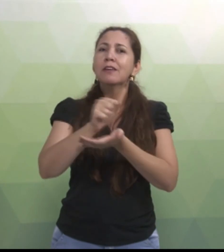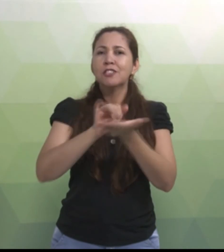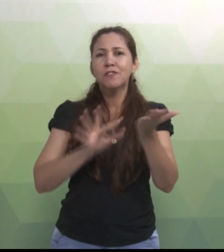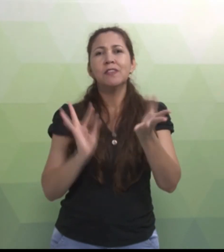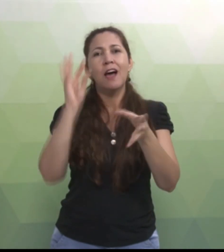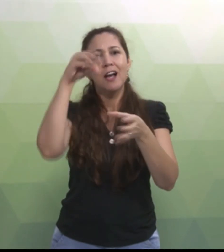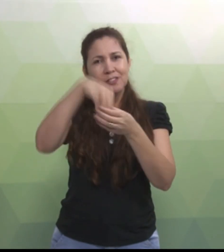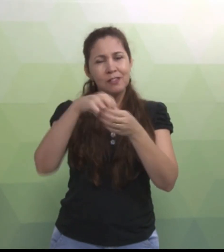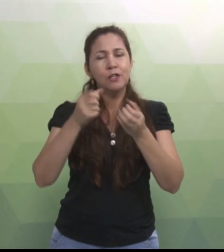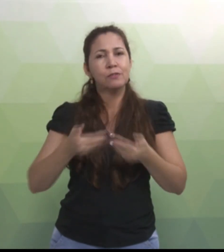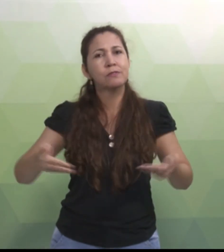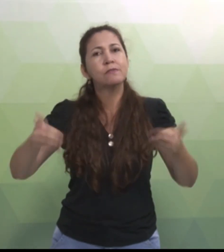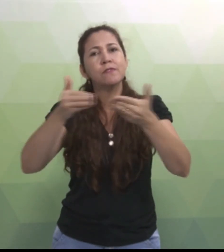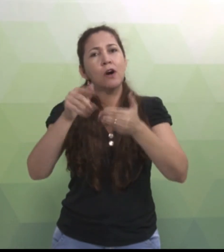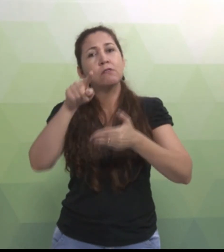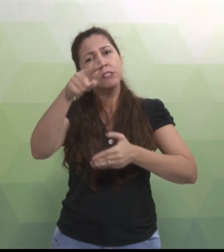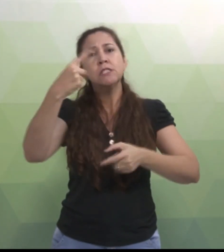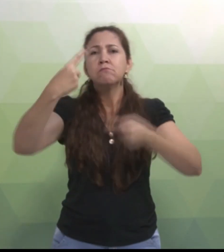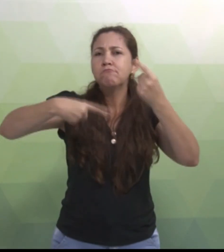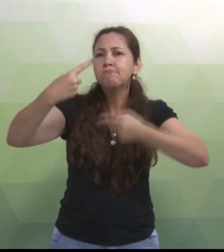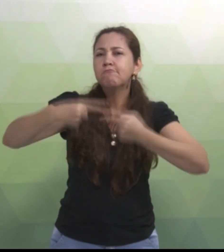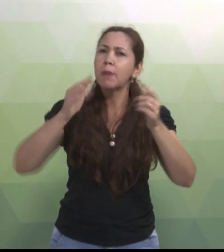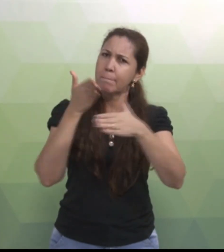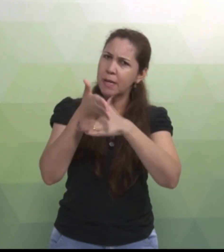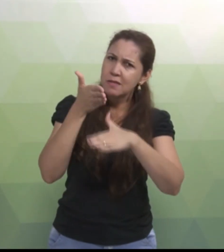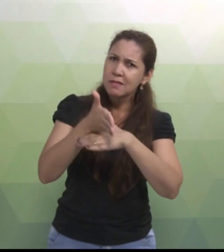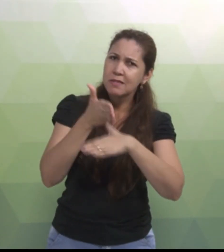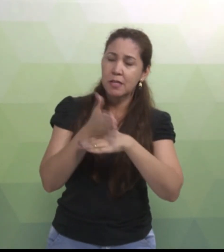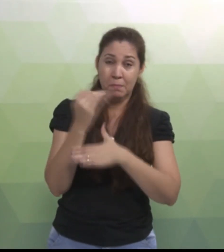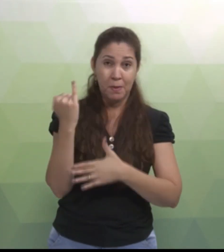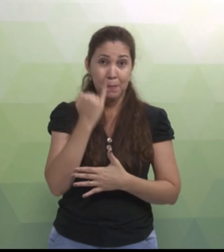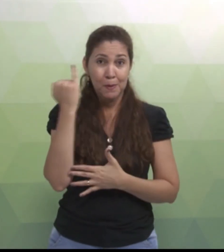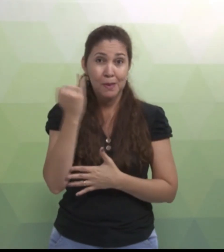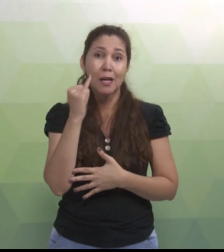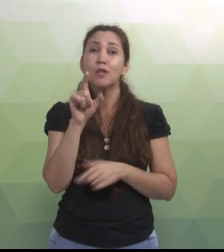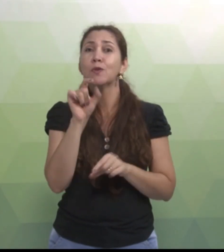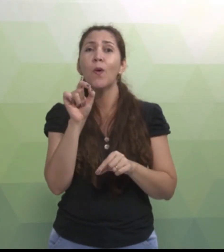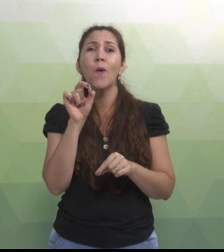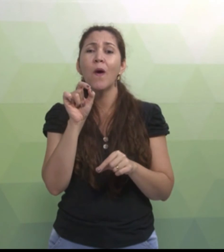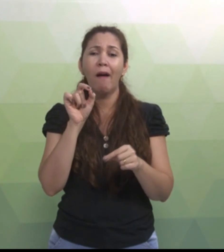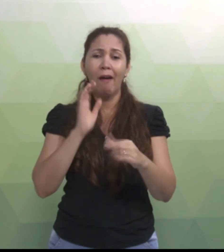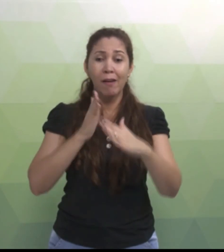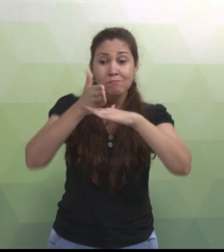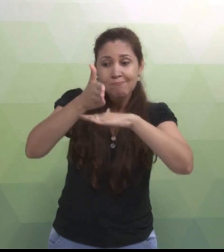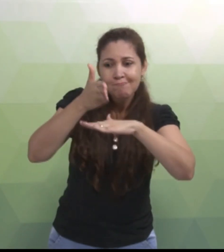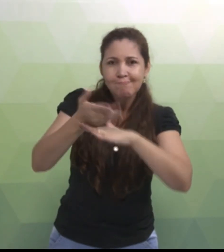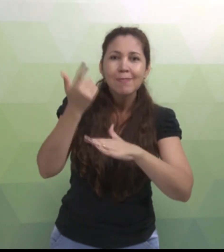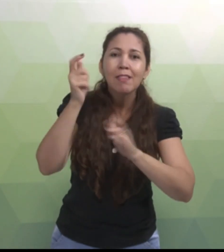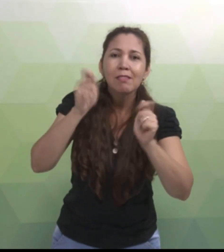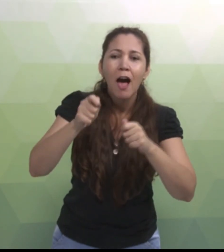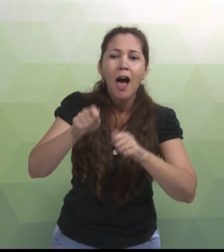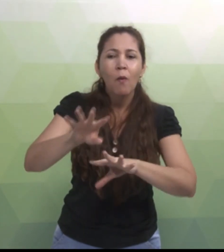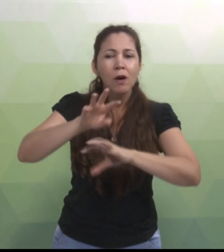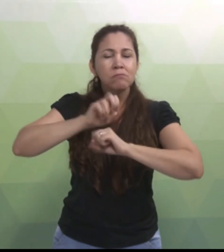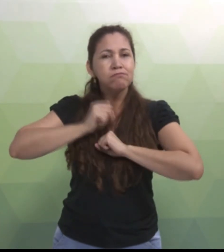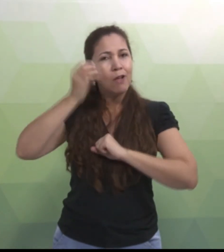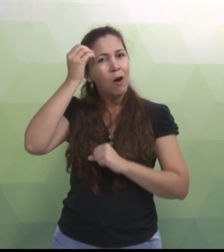Também temos uma atividade no fórum para que vocês possam discutir e participar. É importante essa